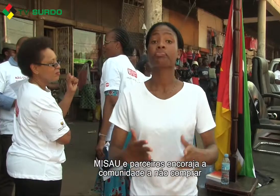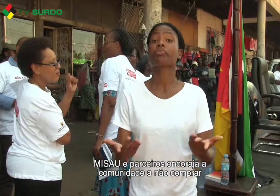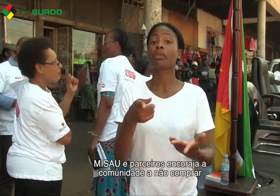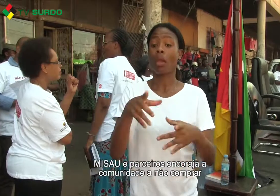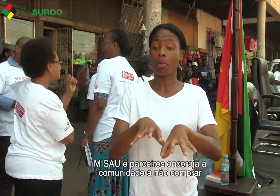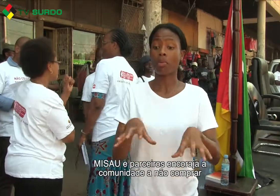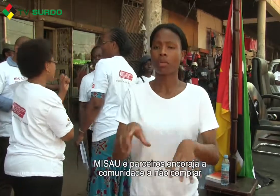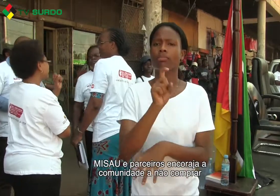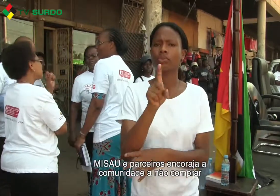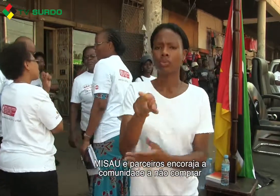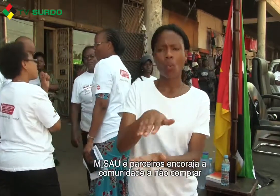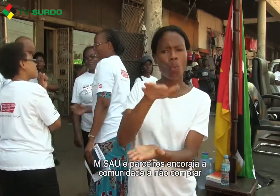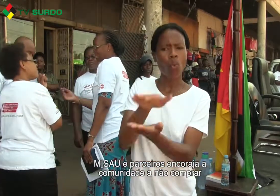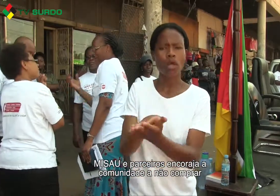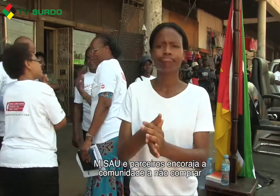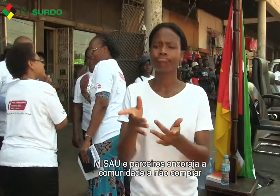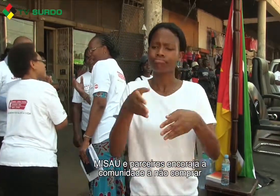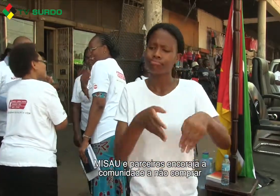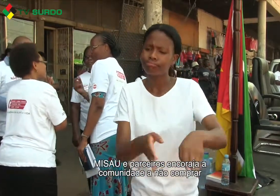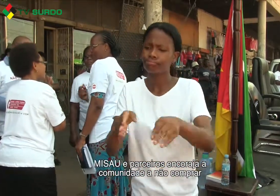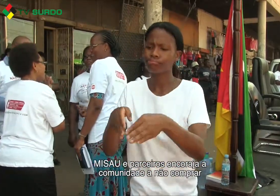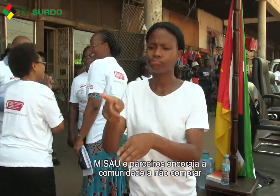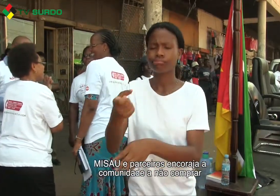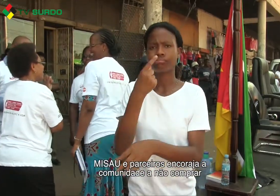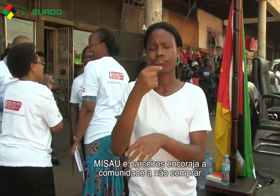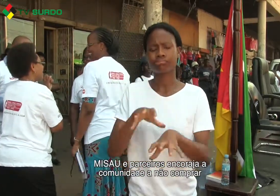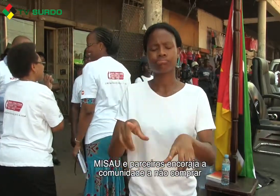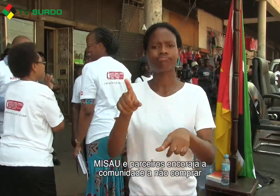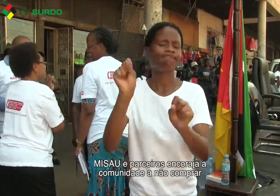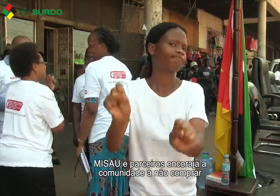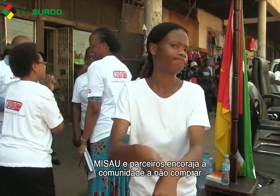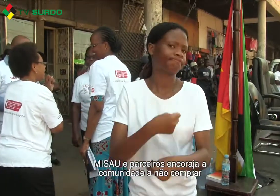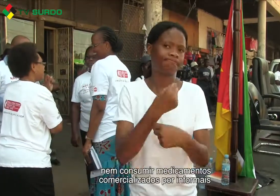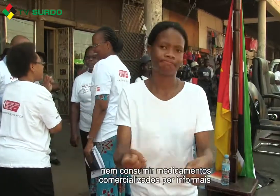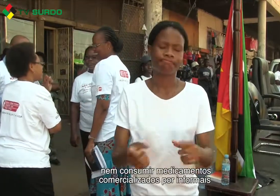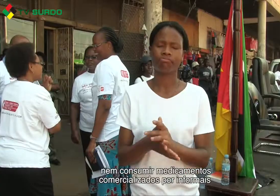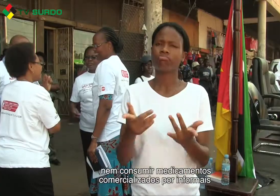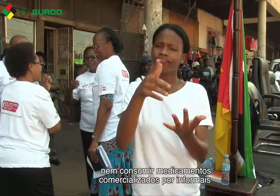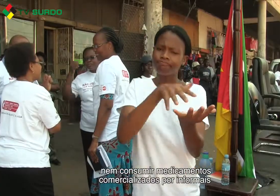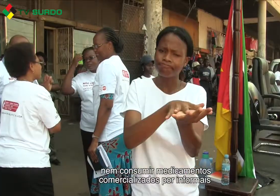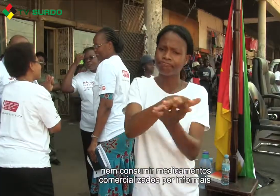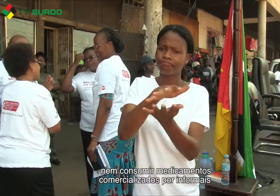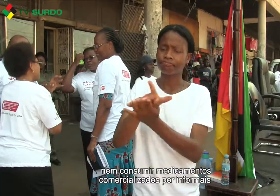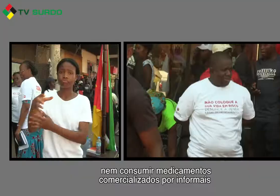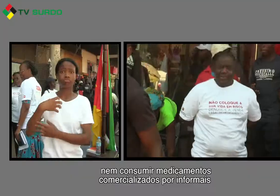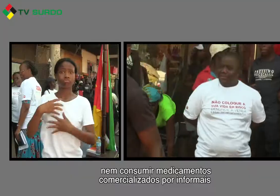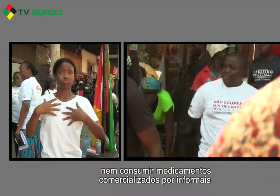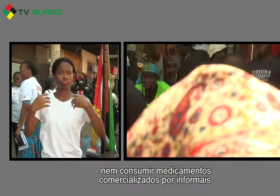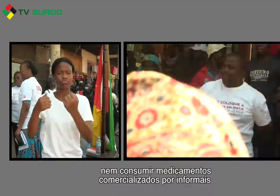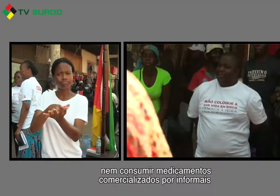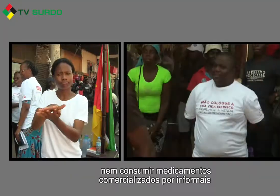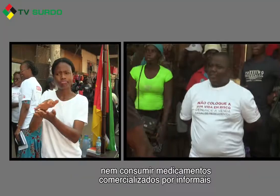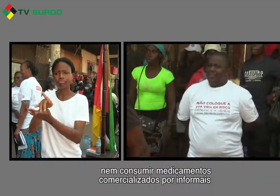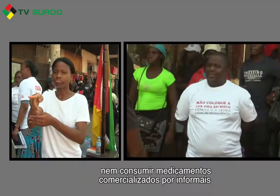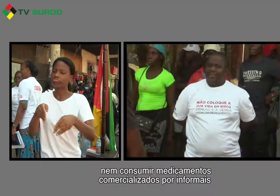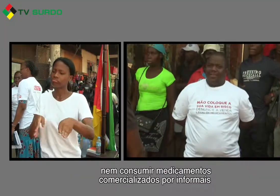O Ministério da Saúde e parceiros encorajam a comunidade a não comprar nem consumir medicamentos comercializados por